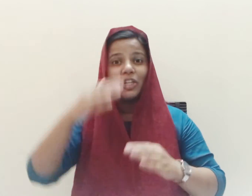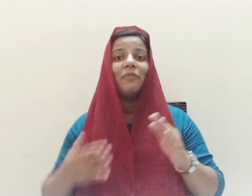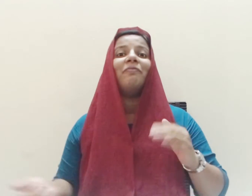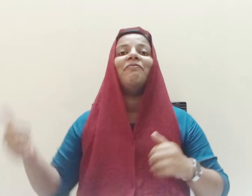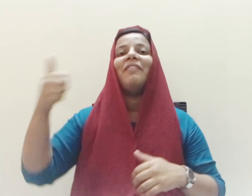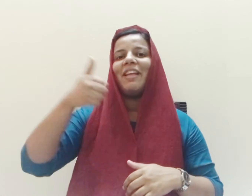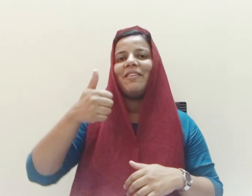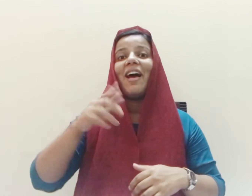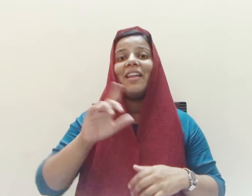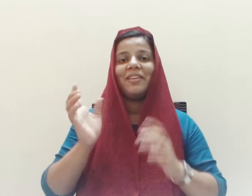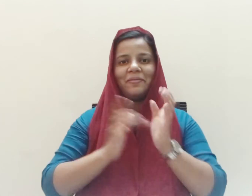പുസ്തകം